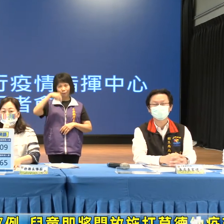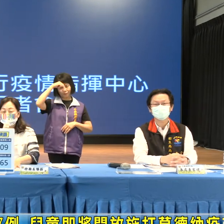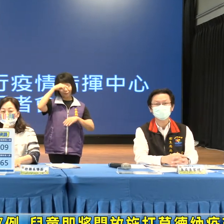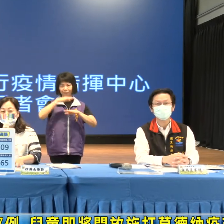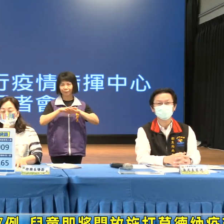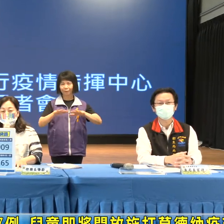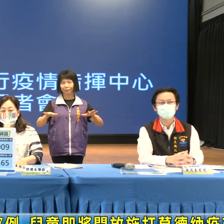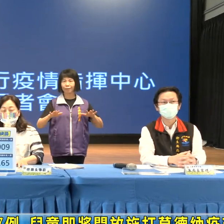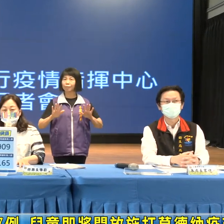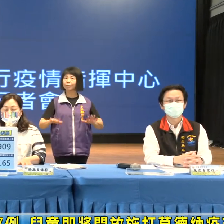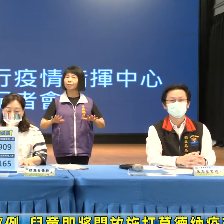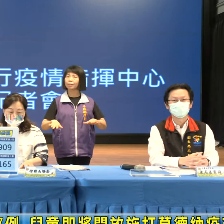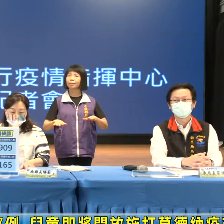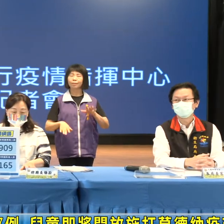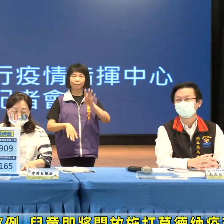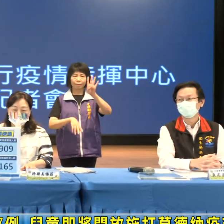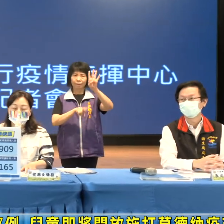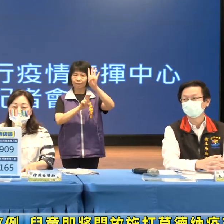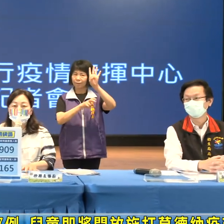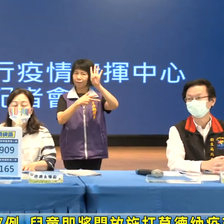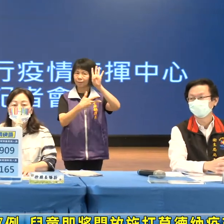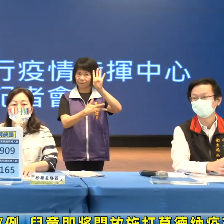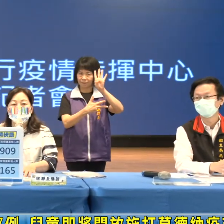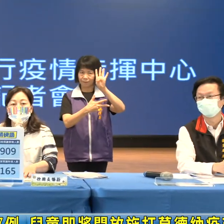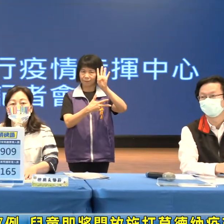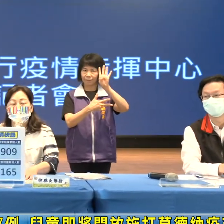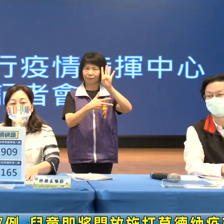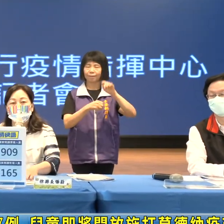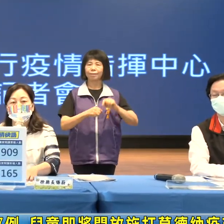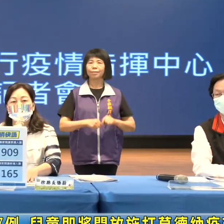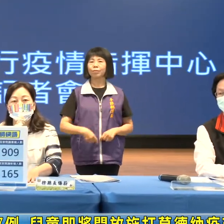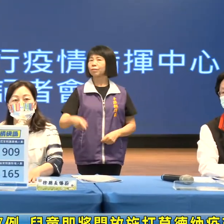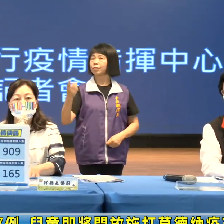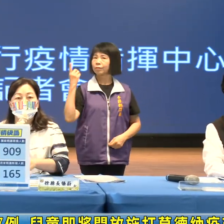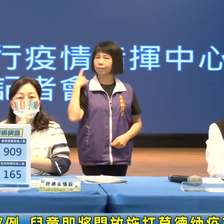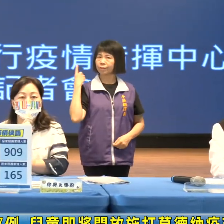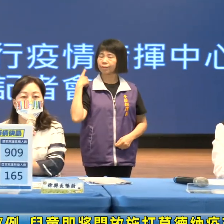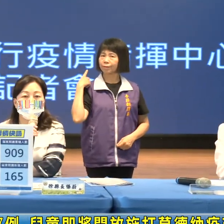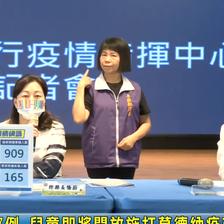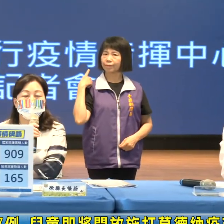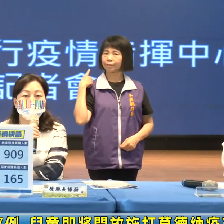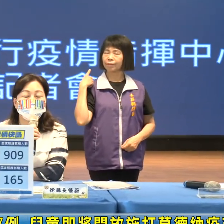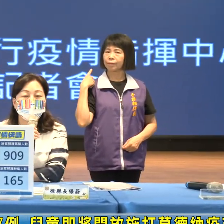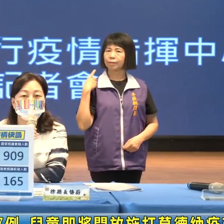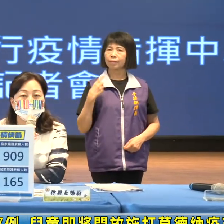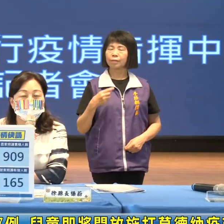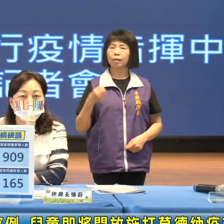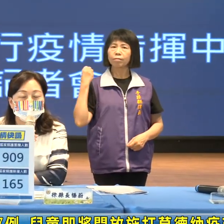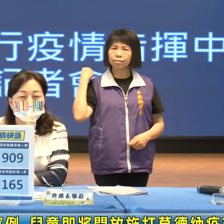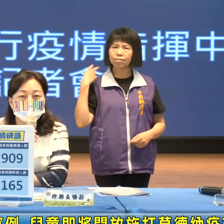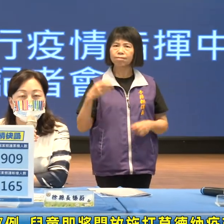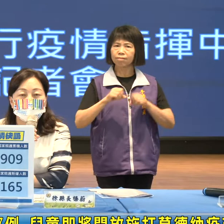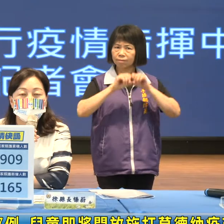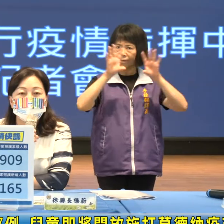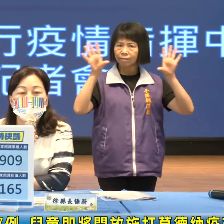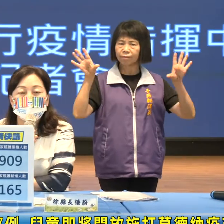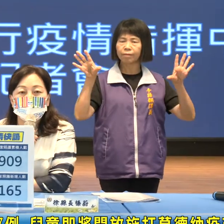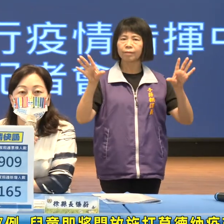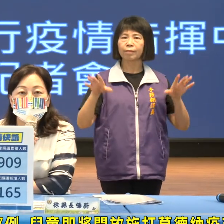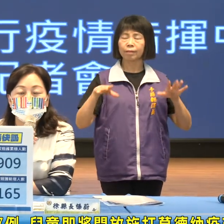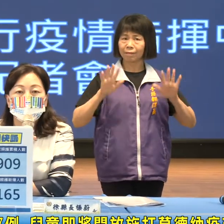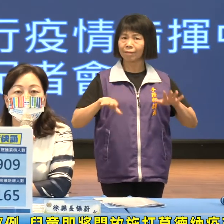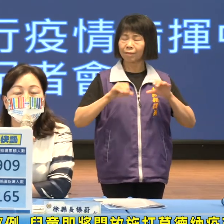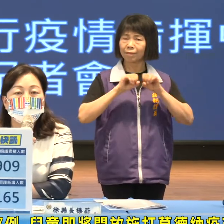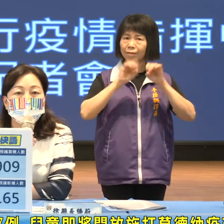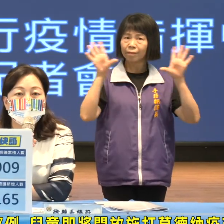目前约1到2天的时间，确诊者也请留在家里等待通知，并对于儿童施打莫德纳的